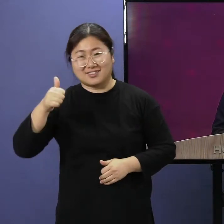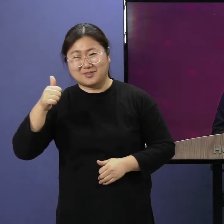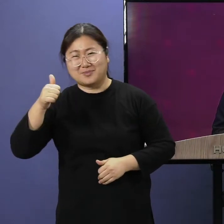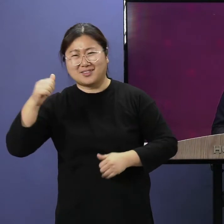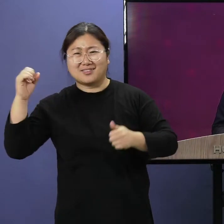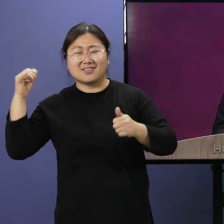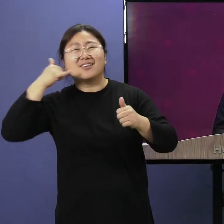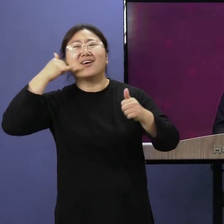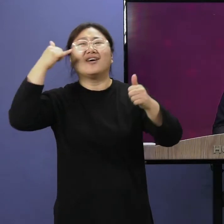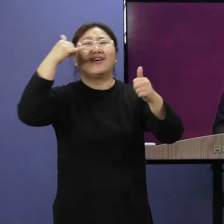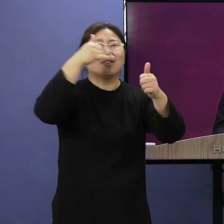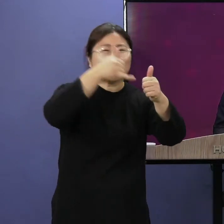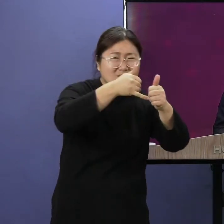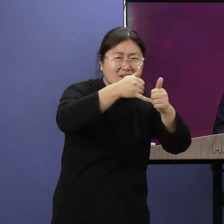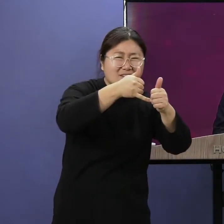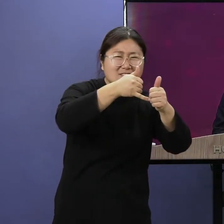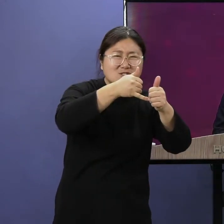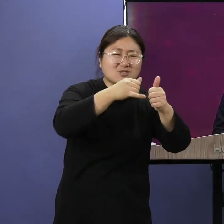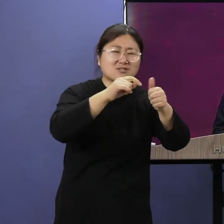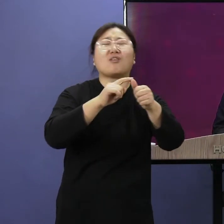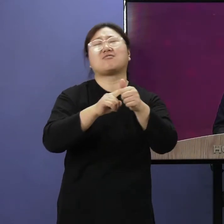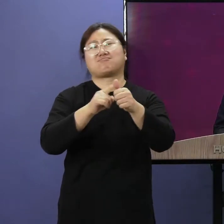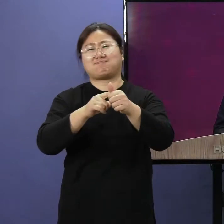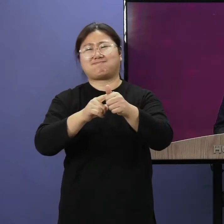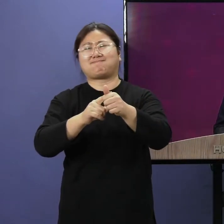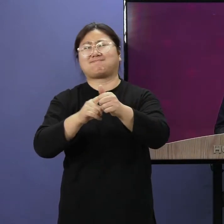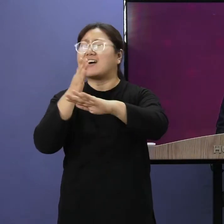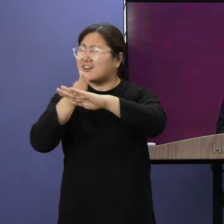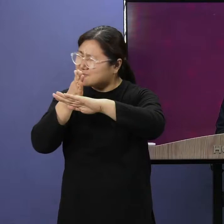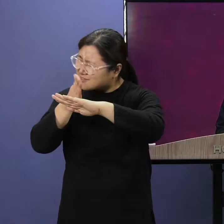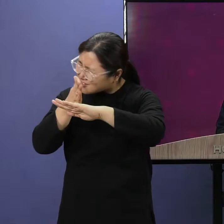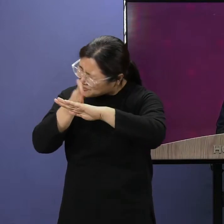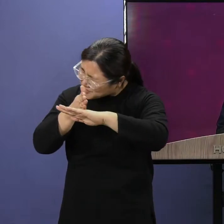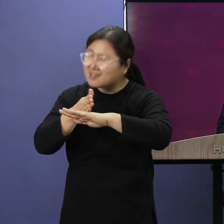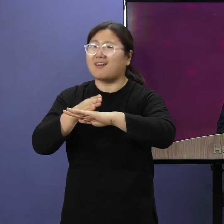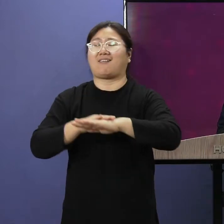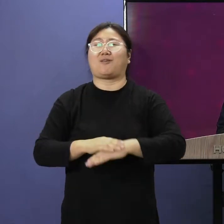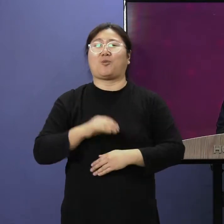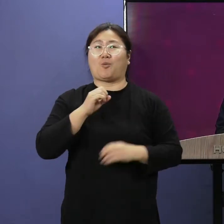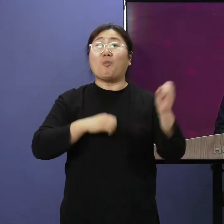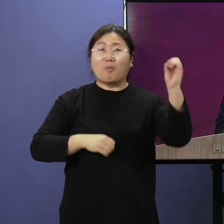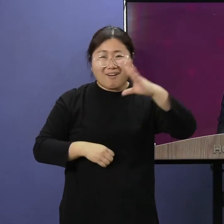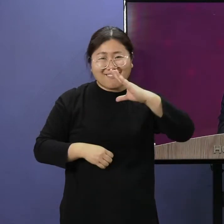주셔서 정말로 감사합니다 라며 이야기를 하는 것입니다.